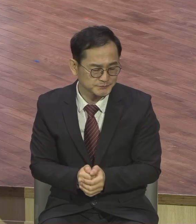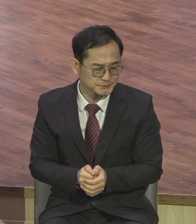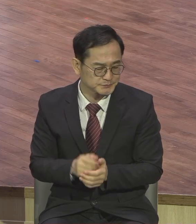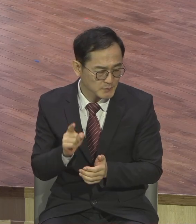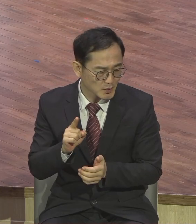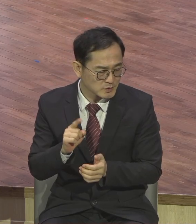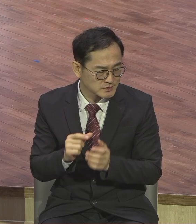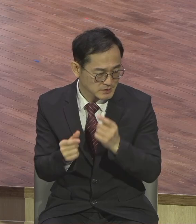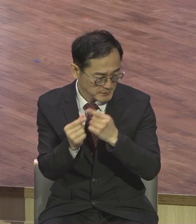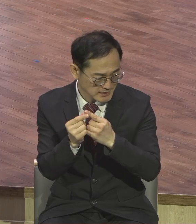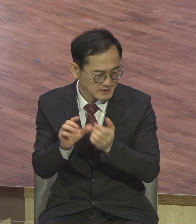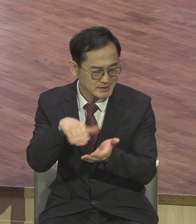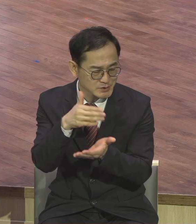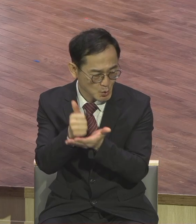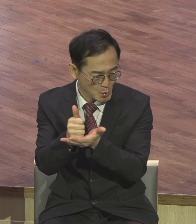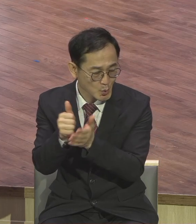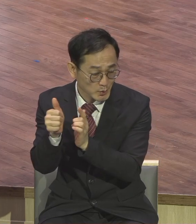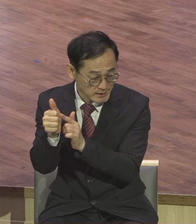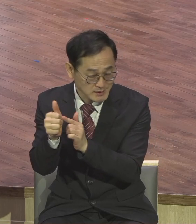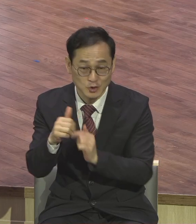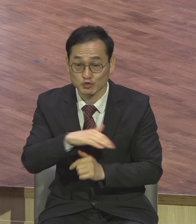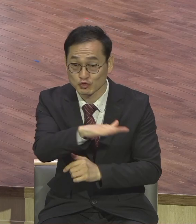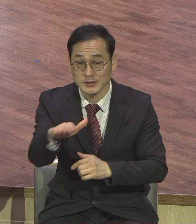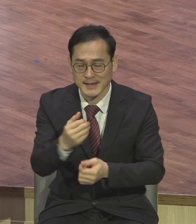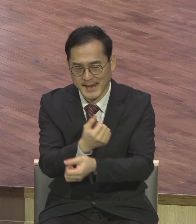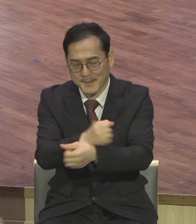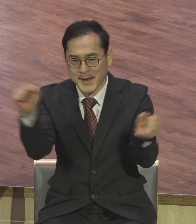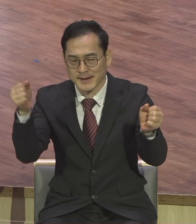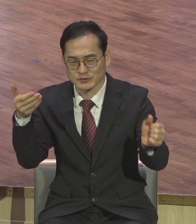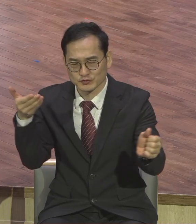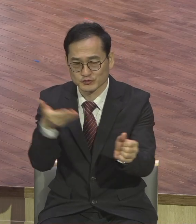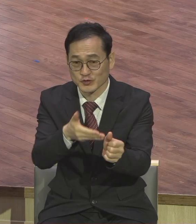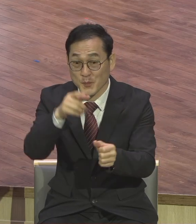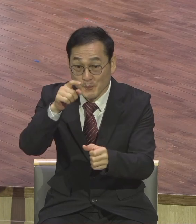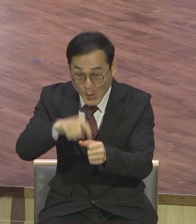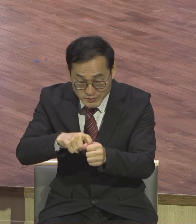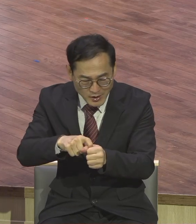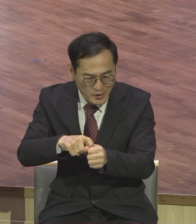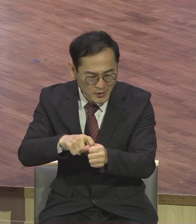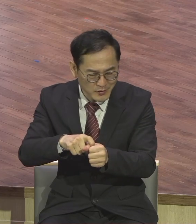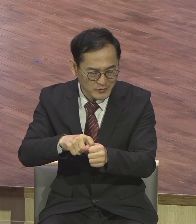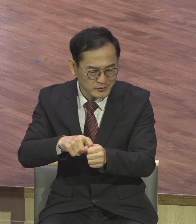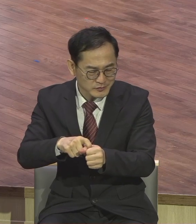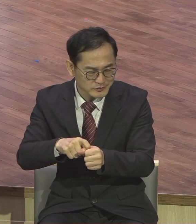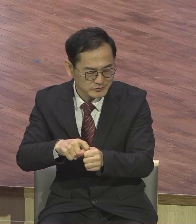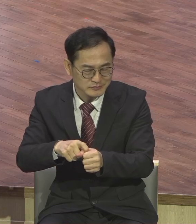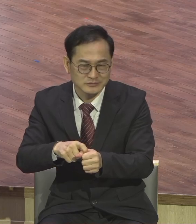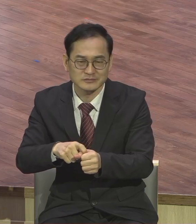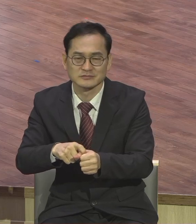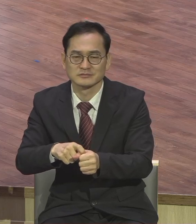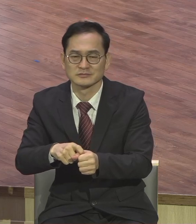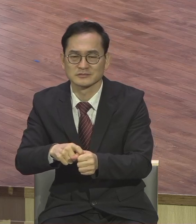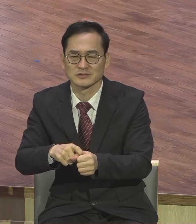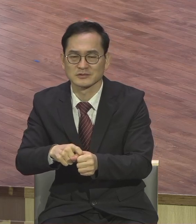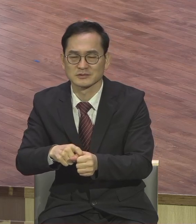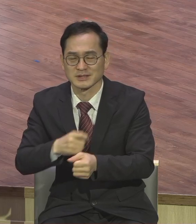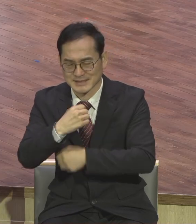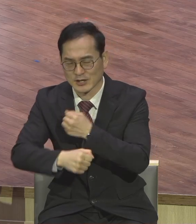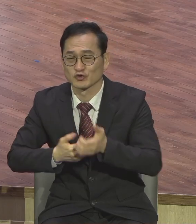그리스도께서 우리를 자유롭게 하려고 자유를 주셨으니 그러므로 굳건하게